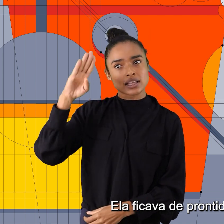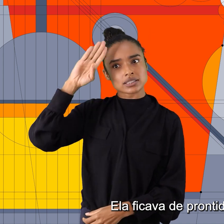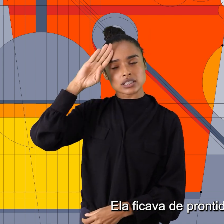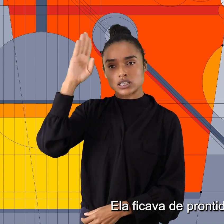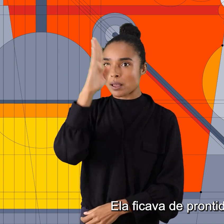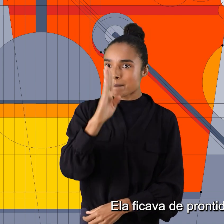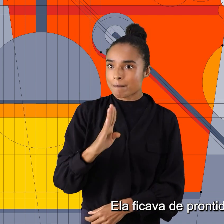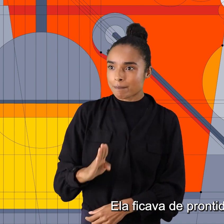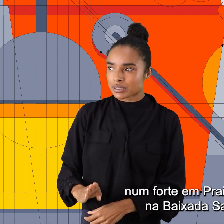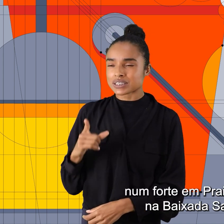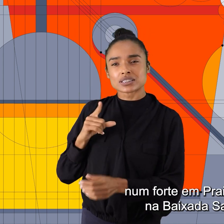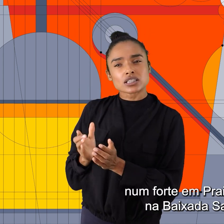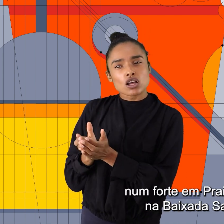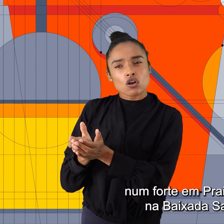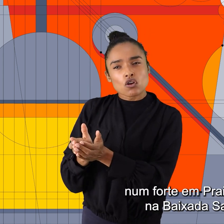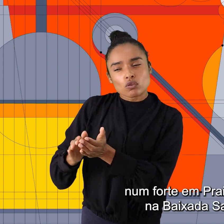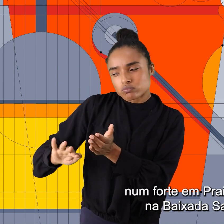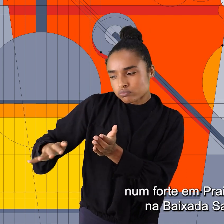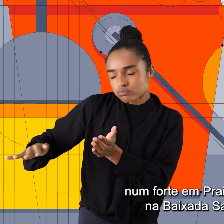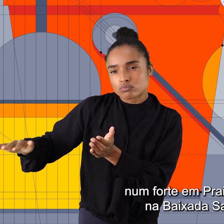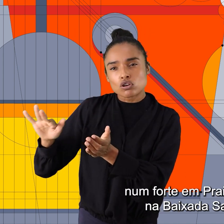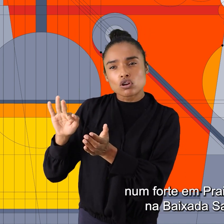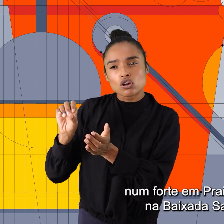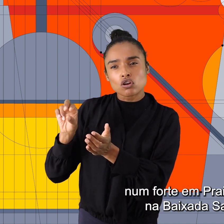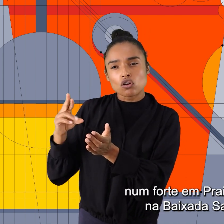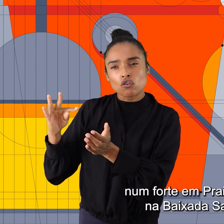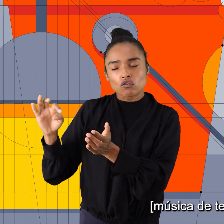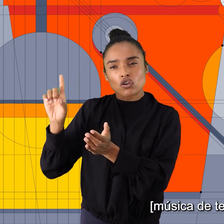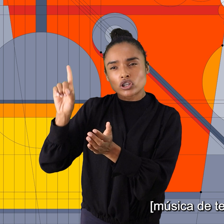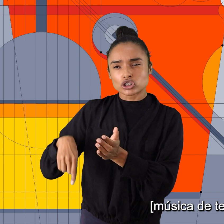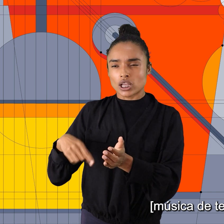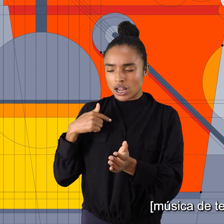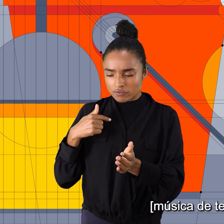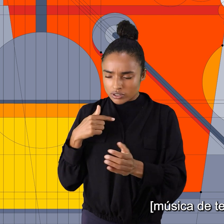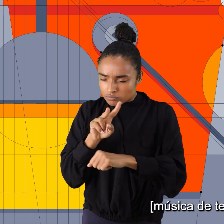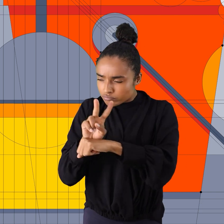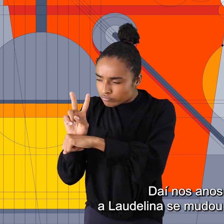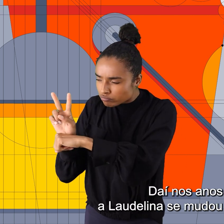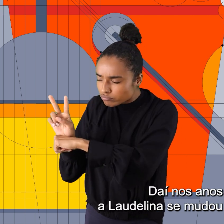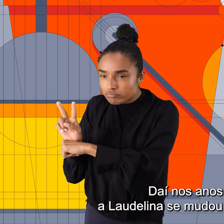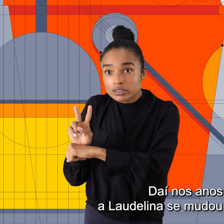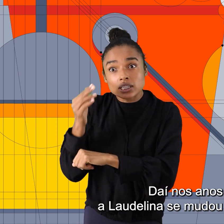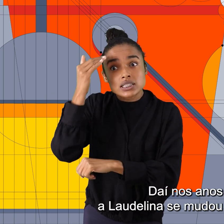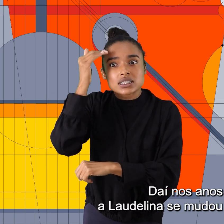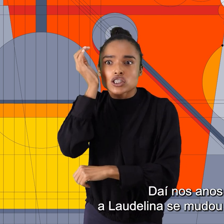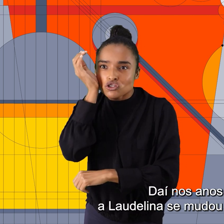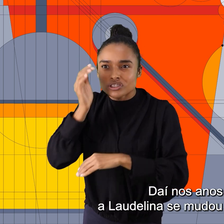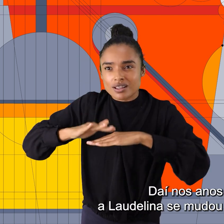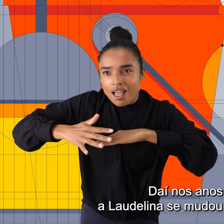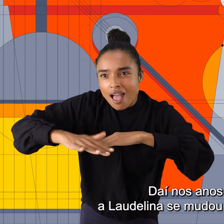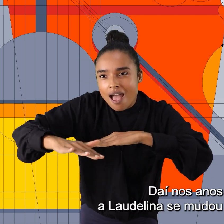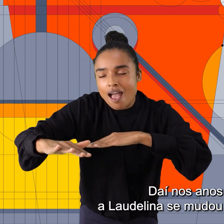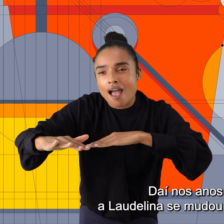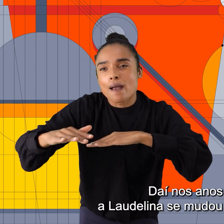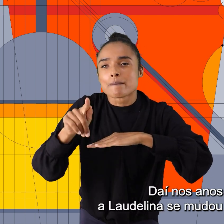ficava de prontidão no Brasil, num forte em Praia Grande, na Baixada Santista. Daí, nos anos 50, a